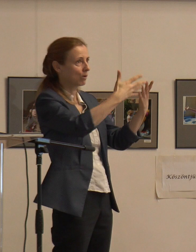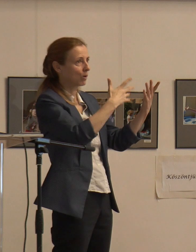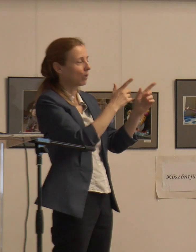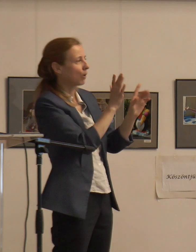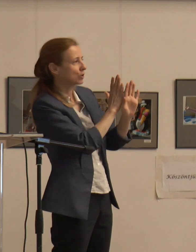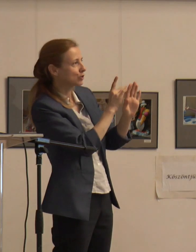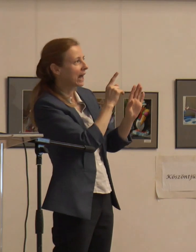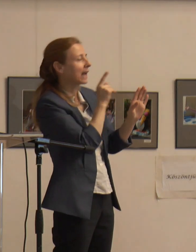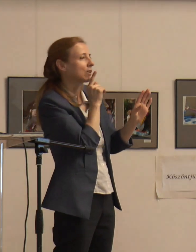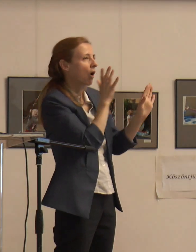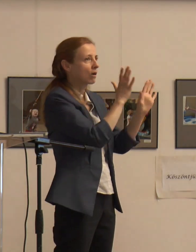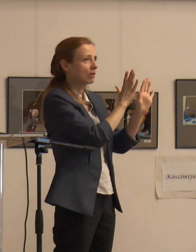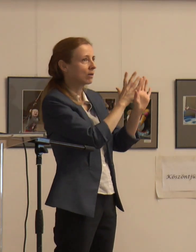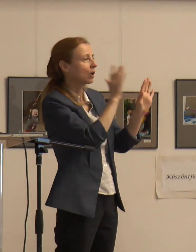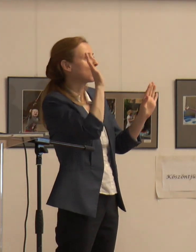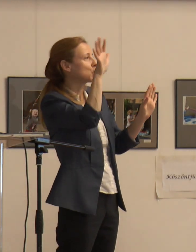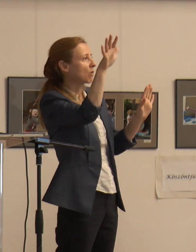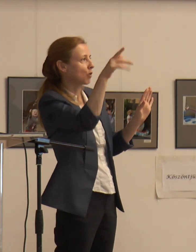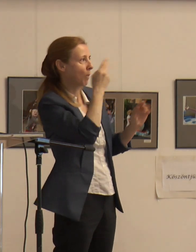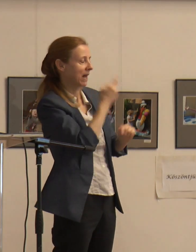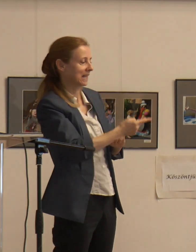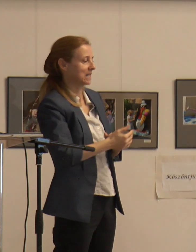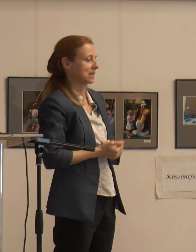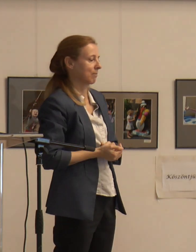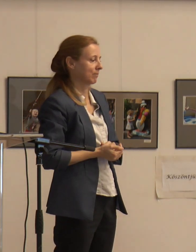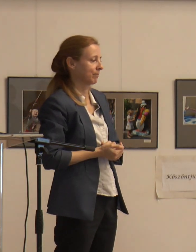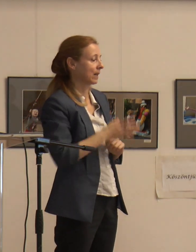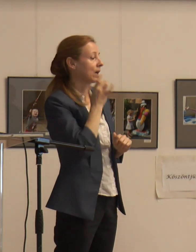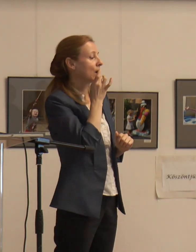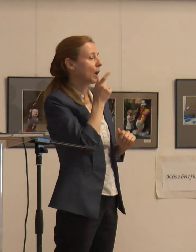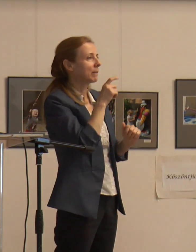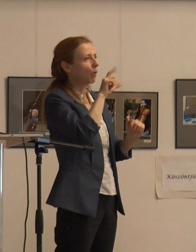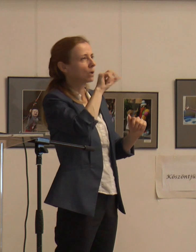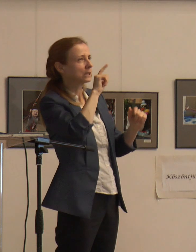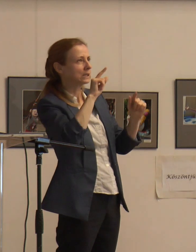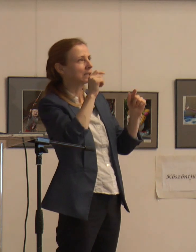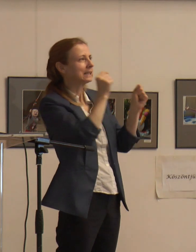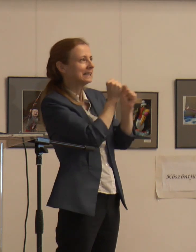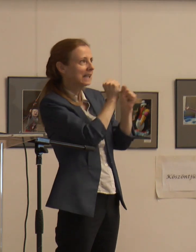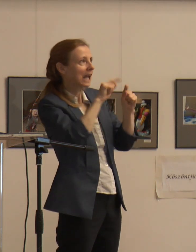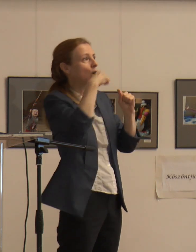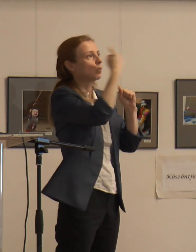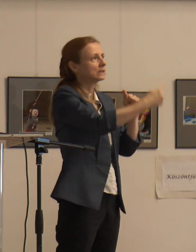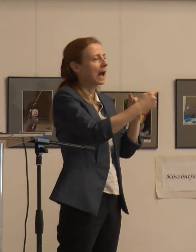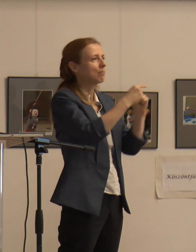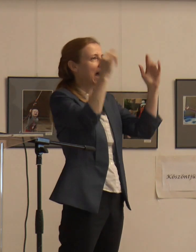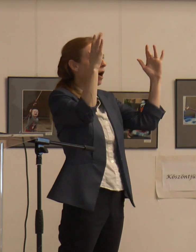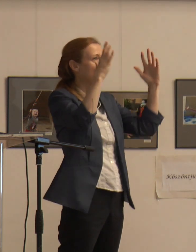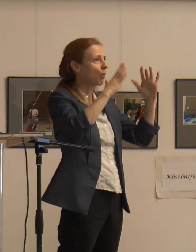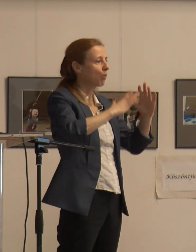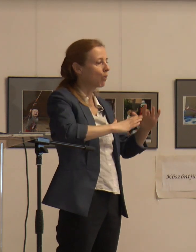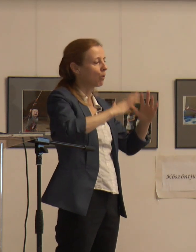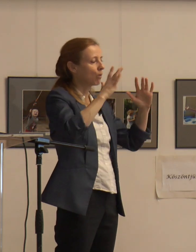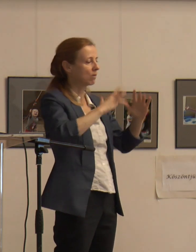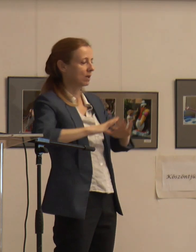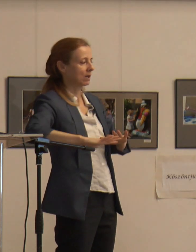halk szellője, hogy jövőbe nézek. Mikor tél múltával fehér hó subáját a föld